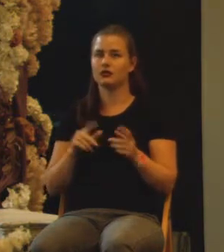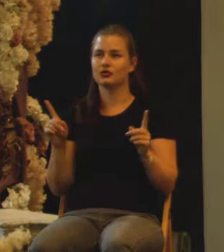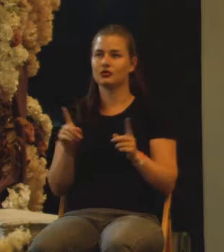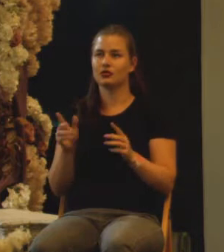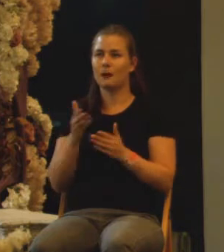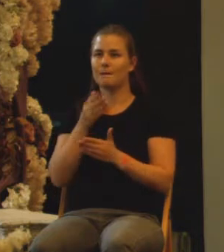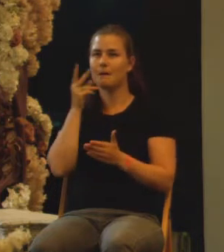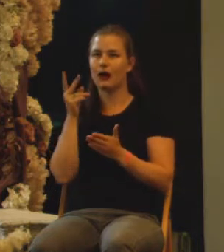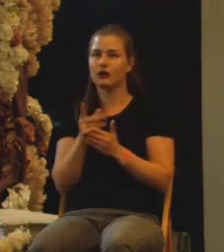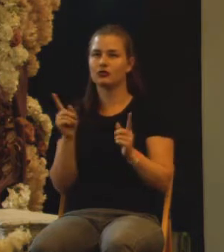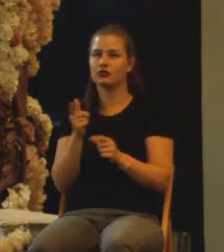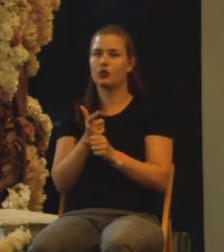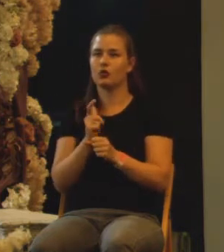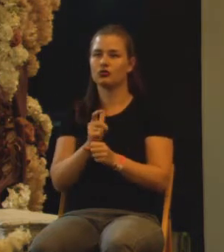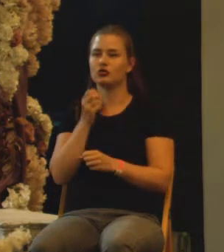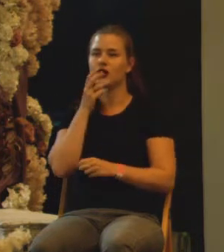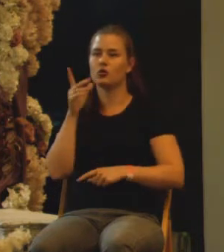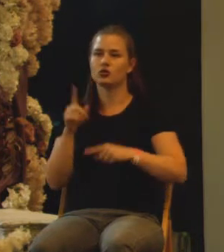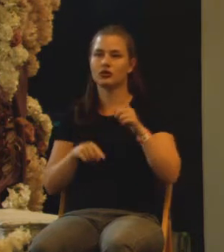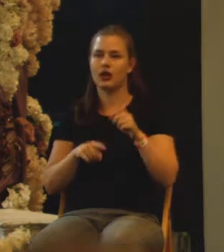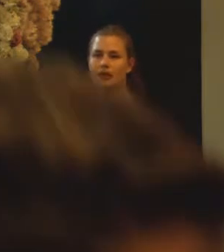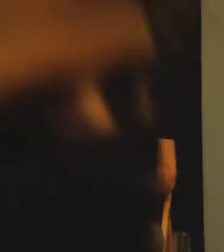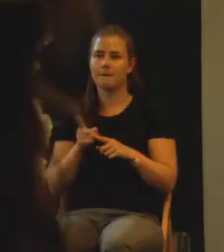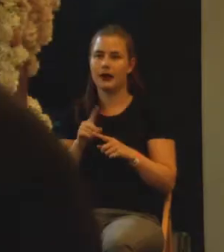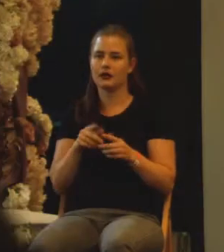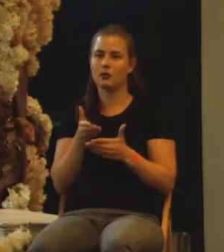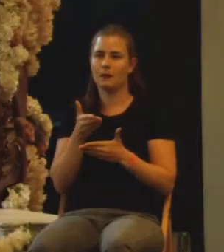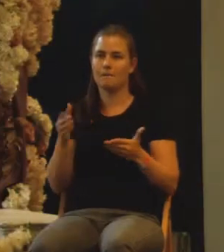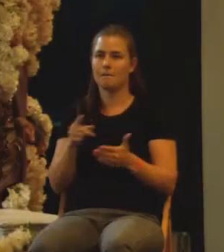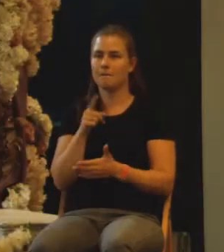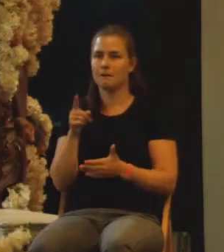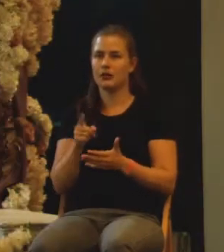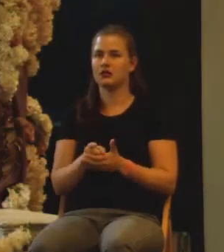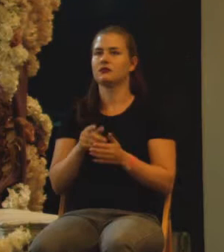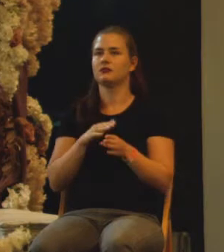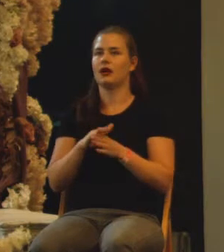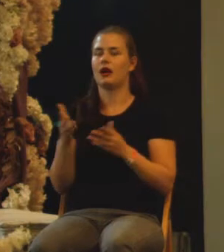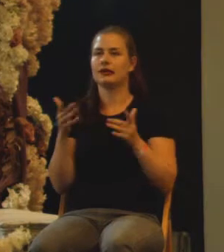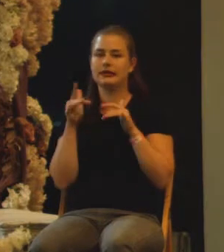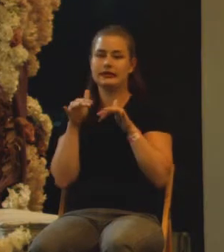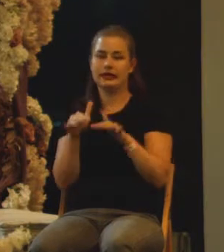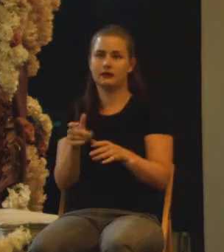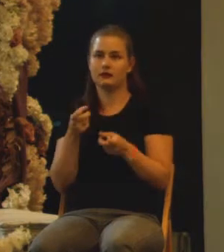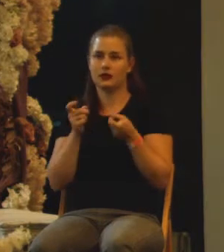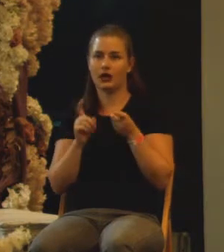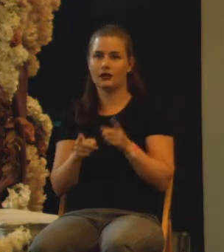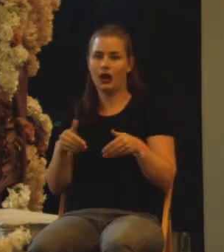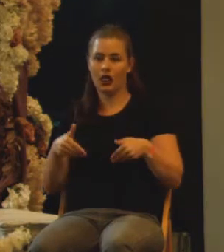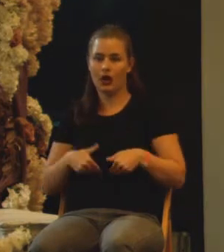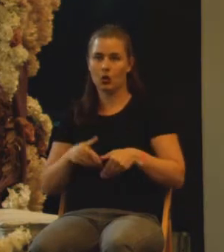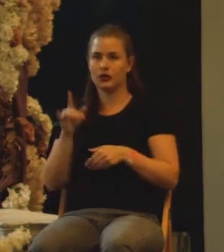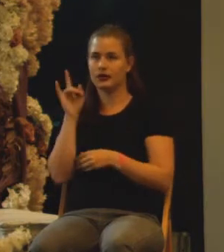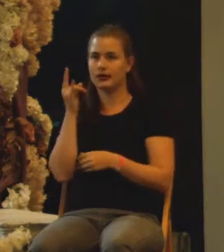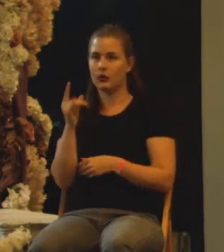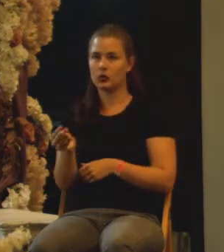мы показываем, что мы очень хорошие родители, поэтому мы должны принимать какие-то меры. На самом деле, голодный